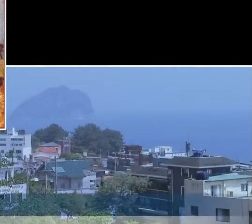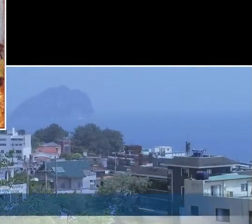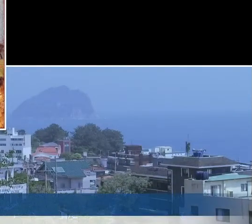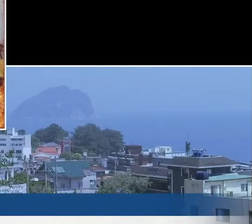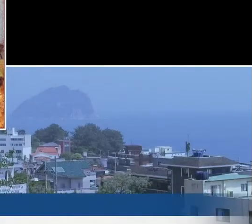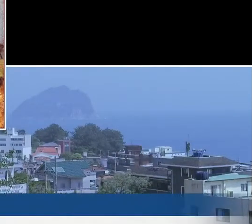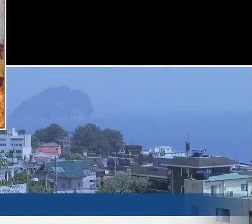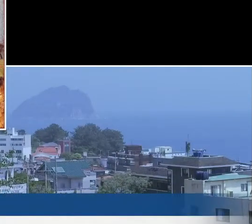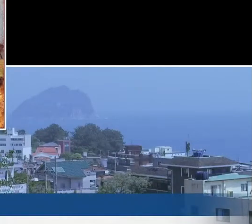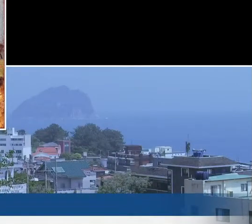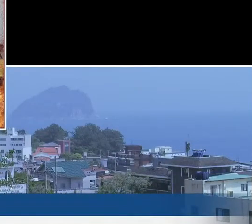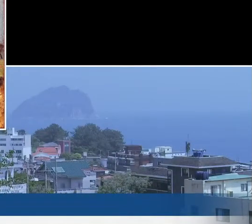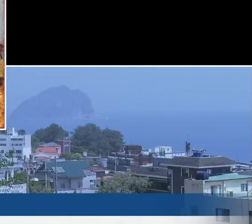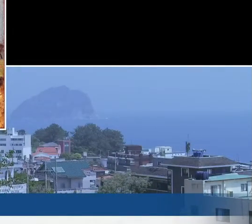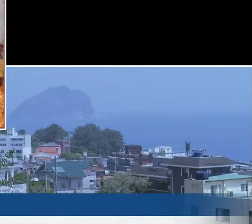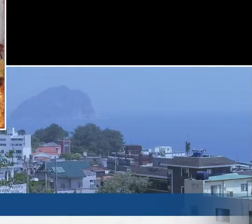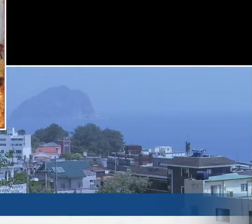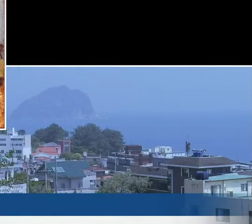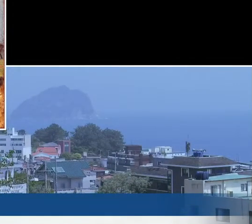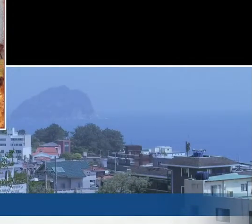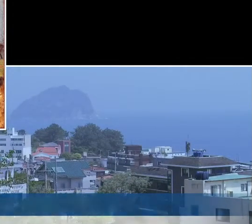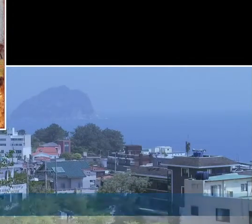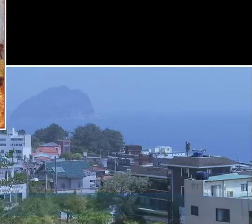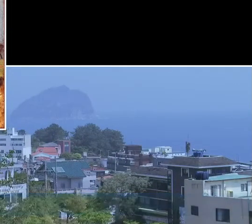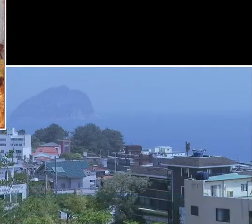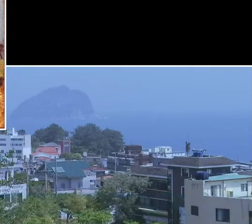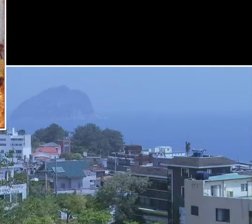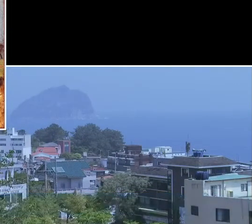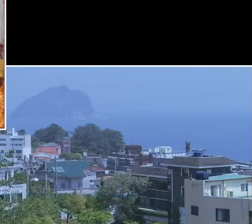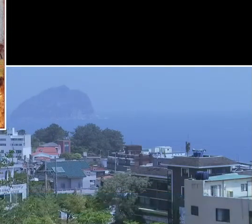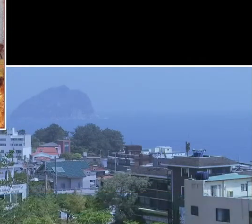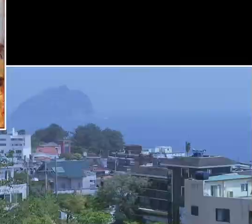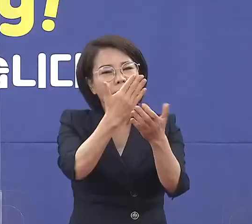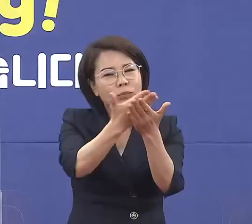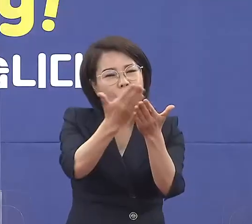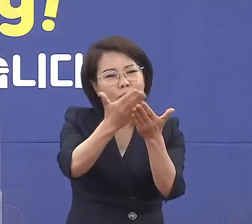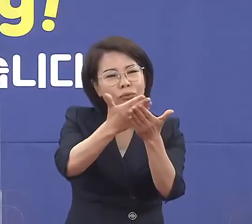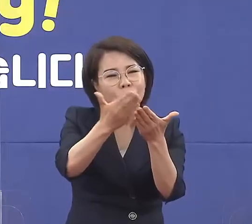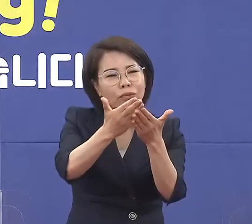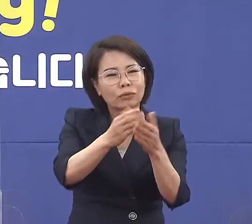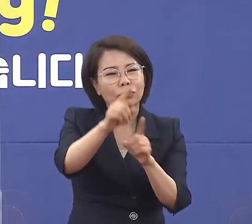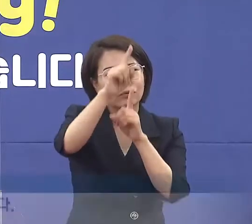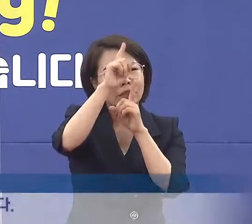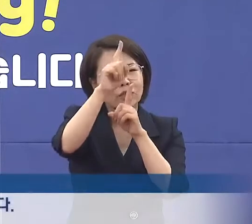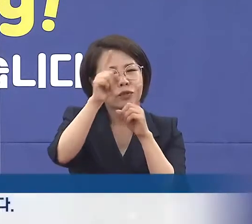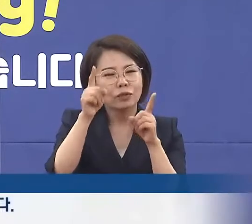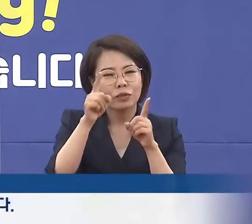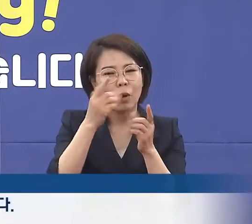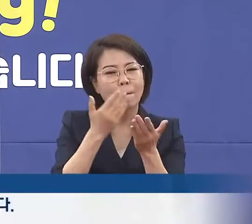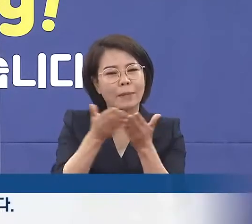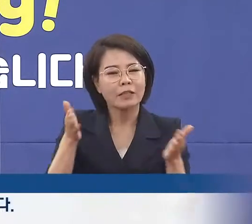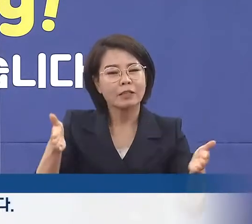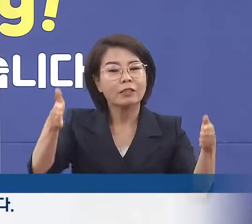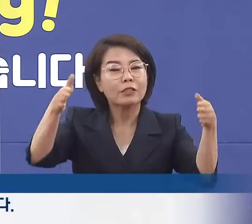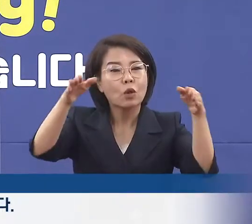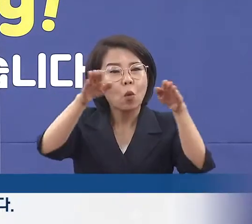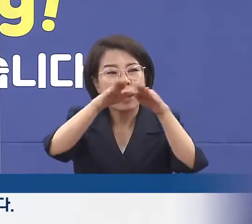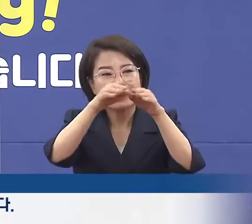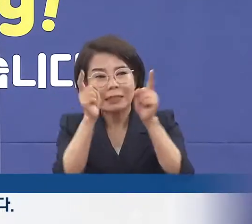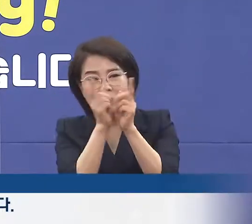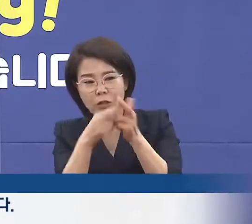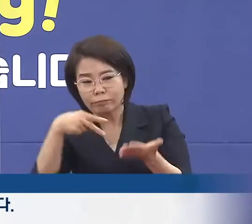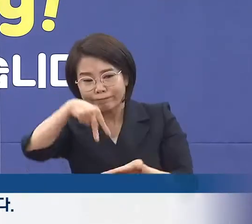풍경을 담은 작품입니다 이 작품이 그 이중섭 미술관에서 바라본